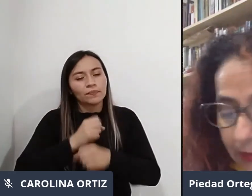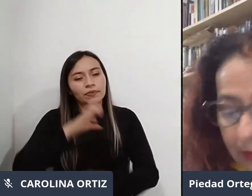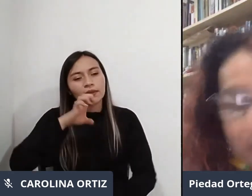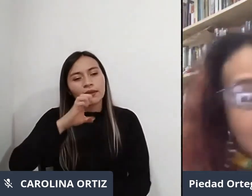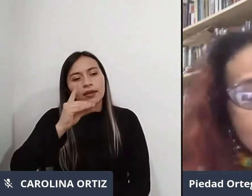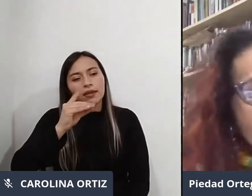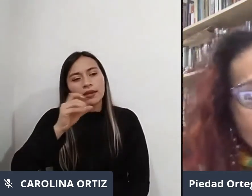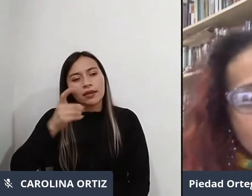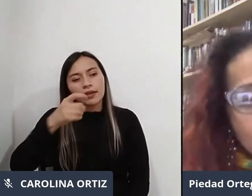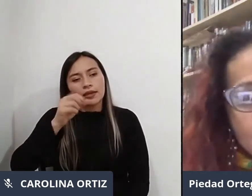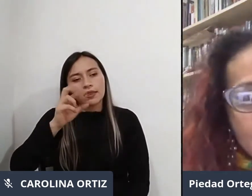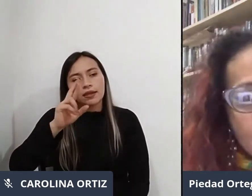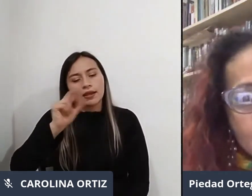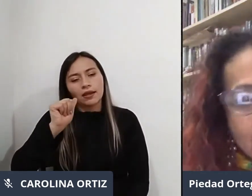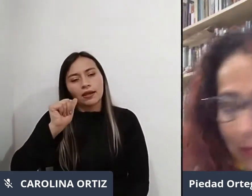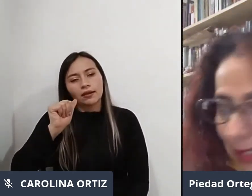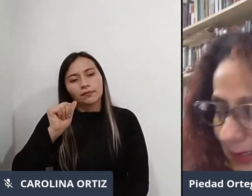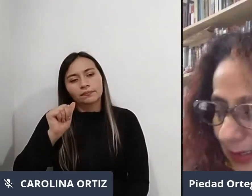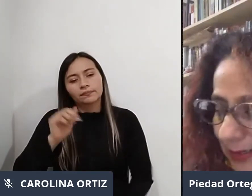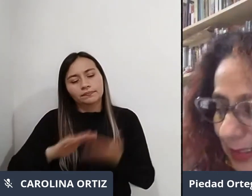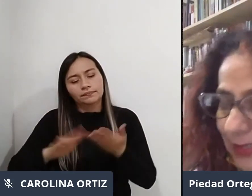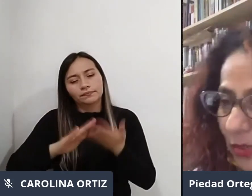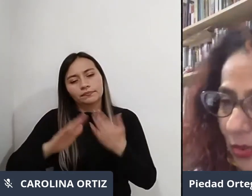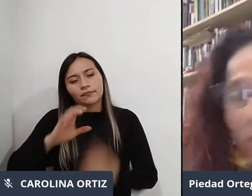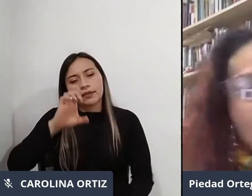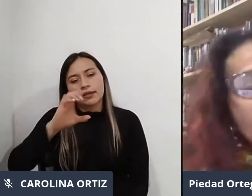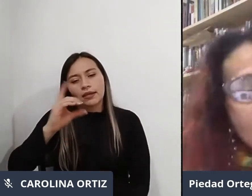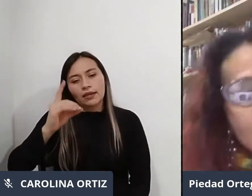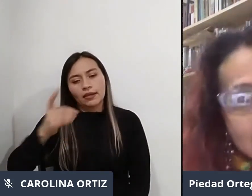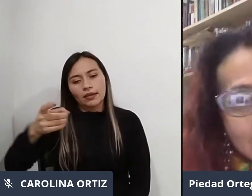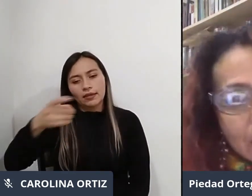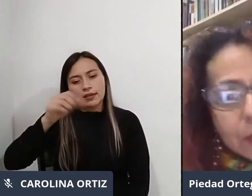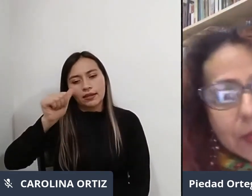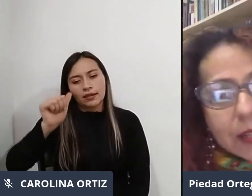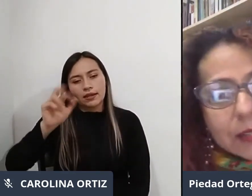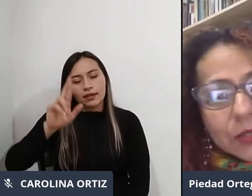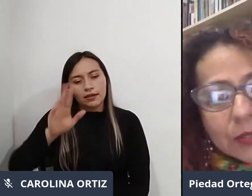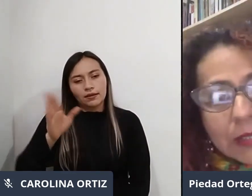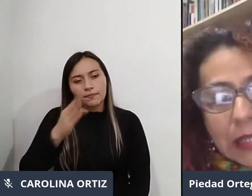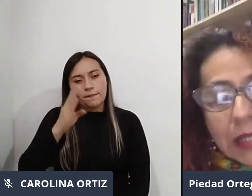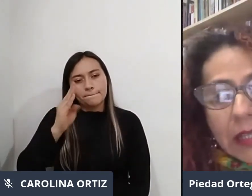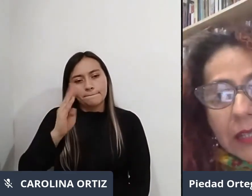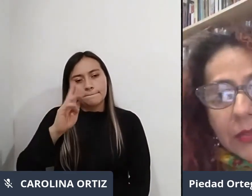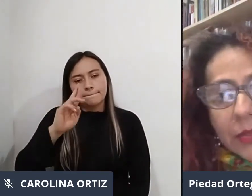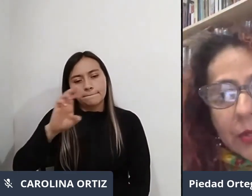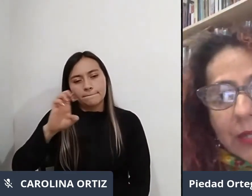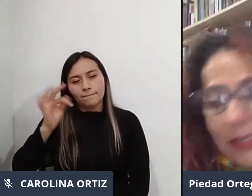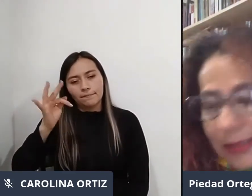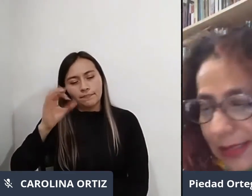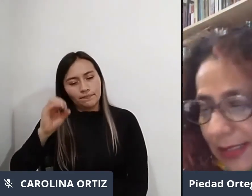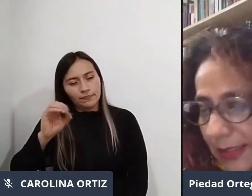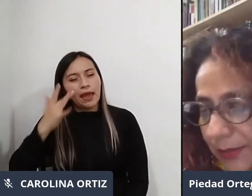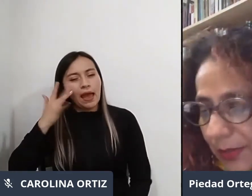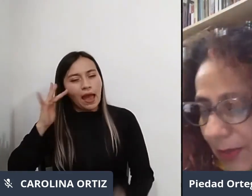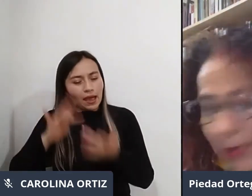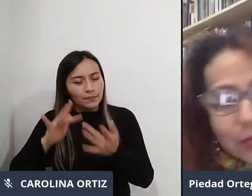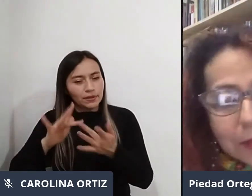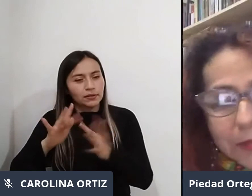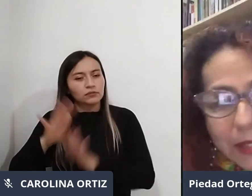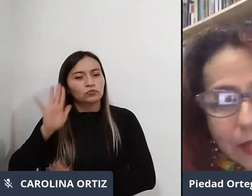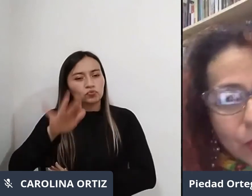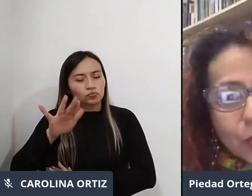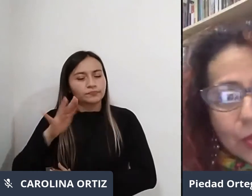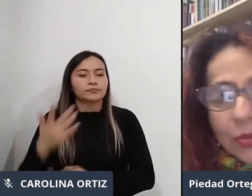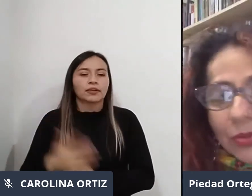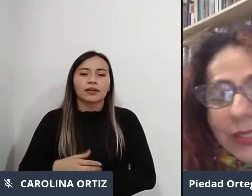Barrero, desde la psicología social comunitaria, de la psicología social de la liberación. Yo creo que, además un